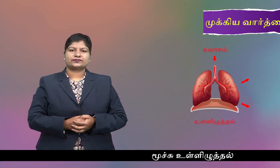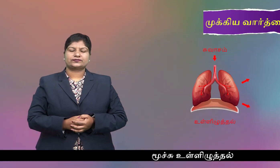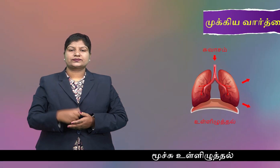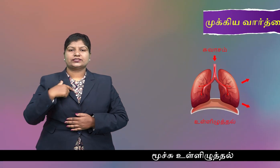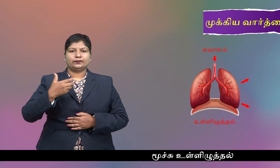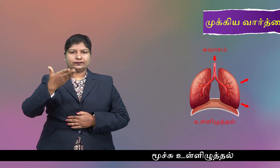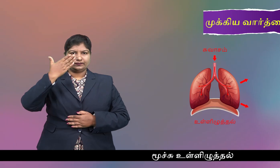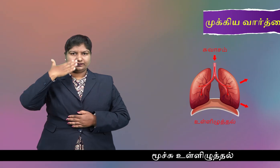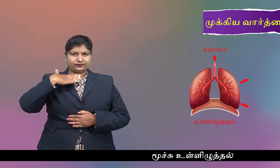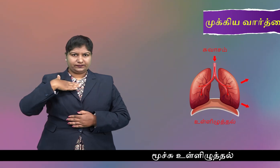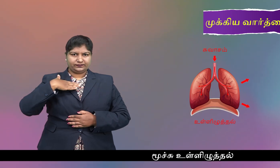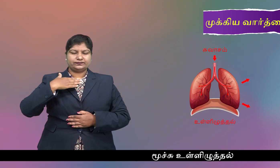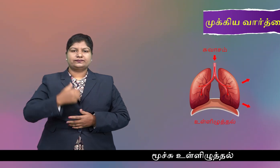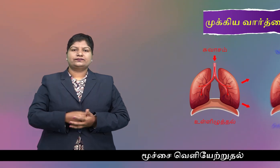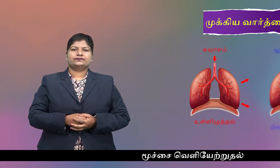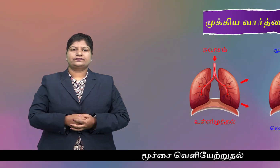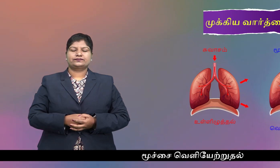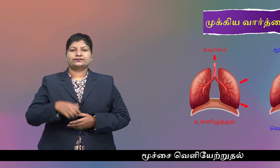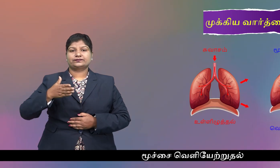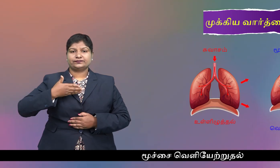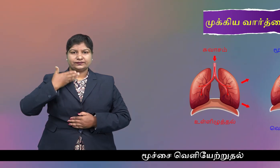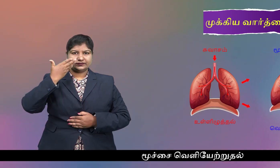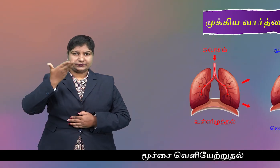மூச்சு உள்ளிழுத்தல், மூச்சை வெளியேற்றுதல்,